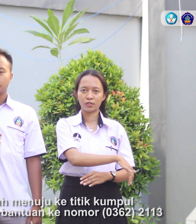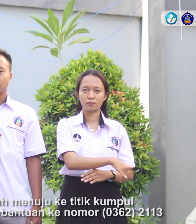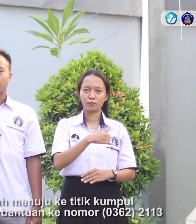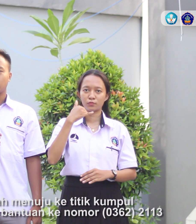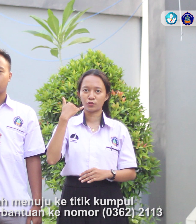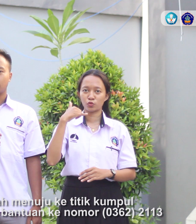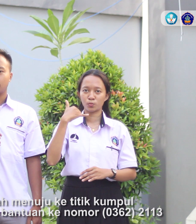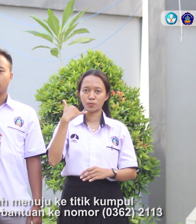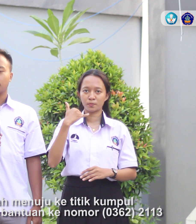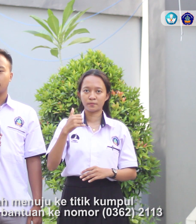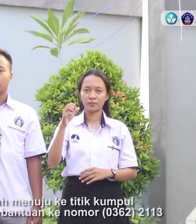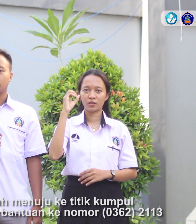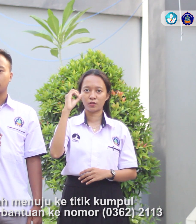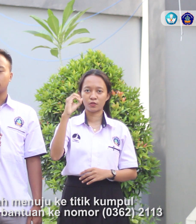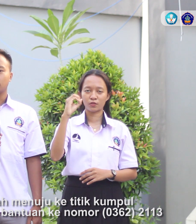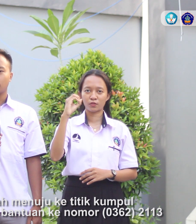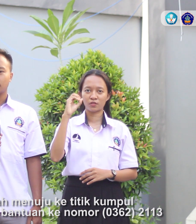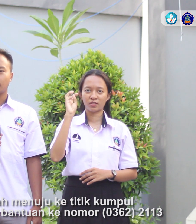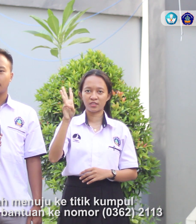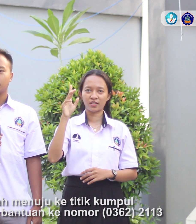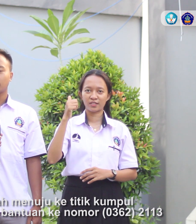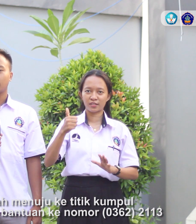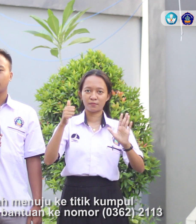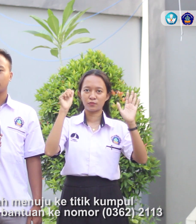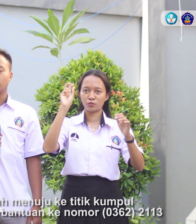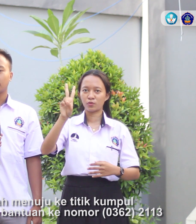dan meminta bantuan ke nomor